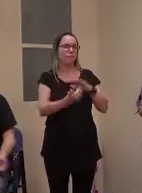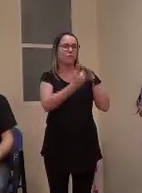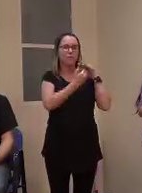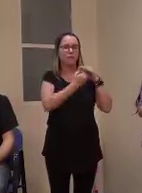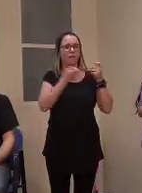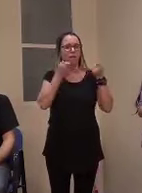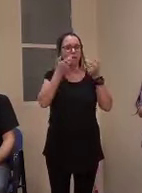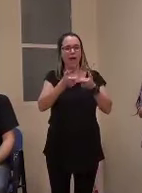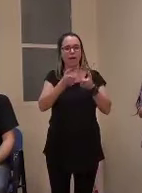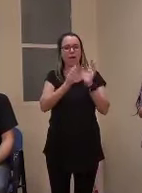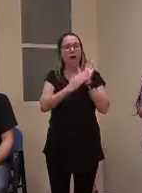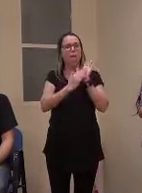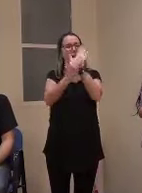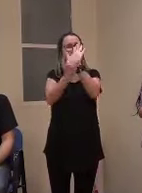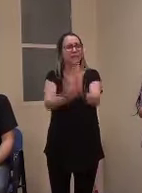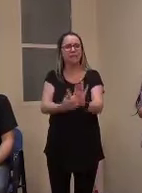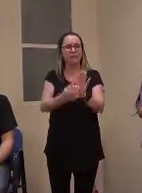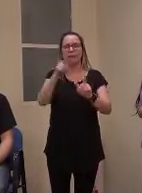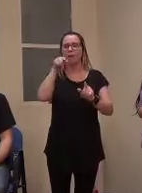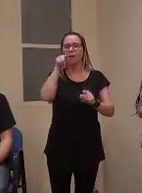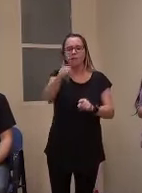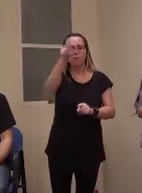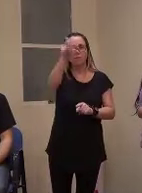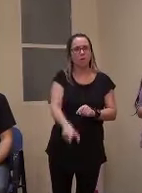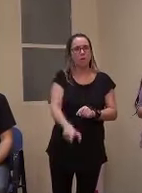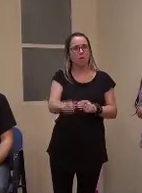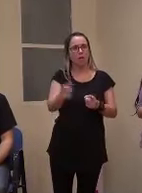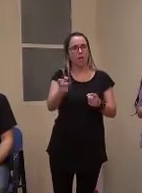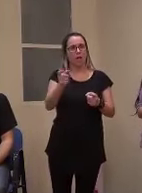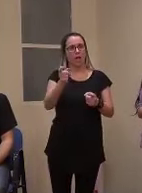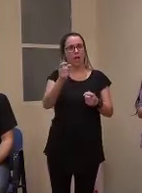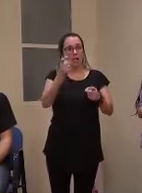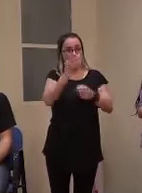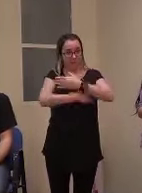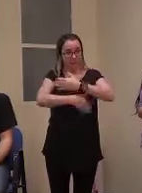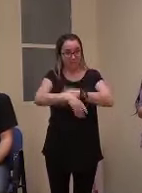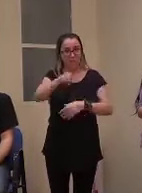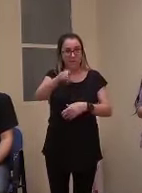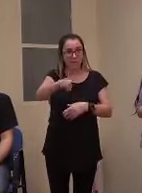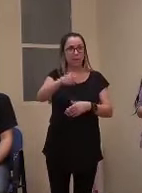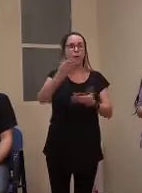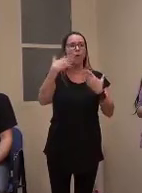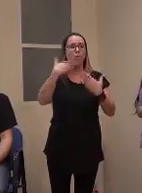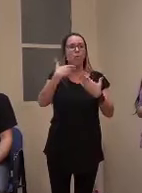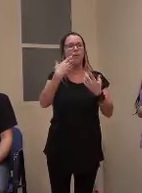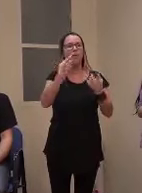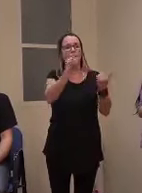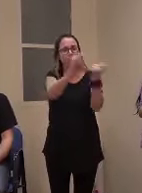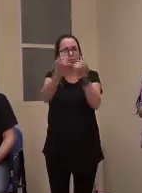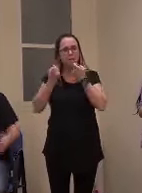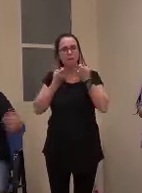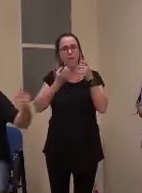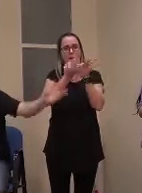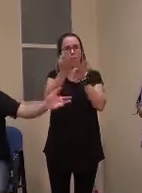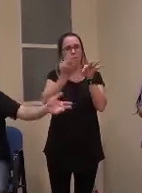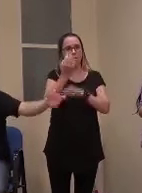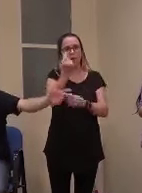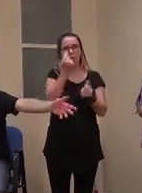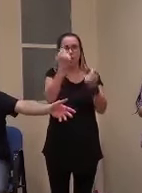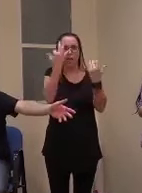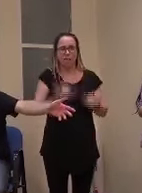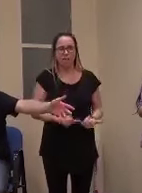discapacidad pueda tener una educación de calidad en qué medida